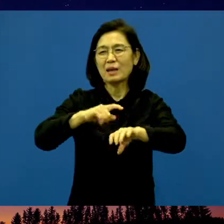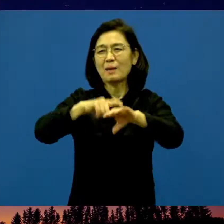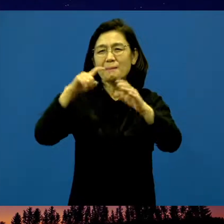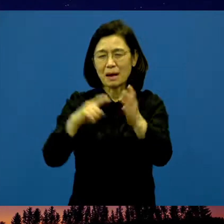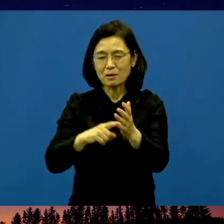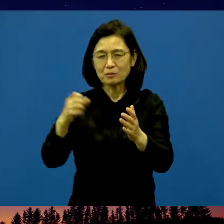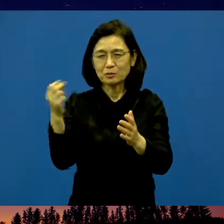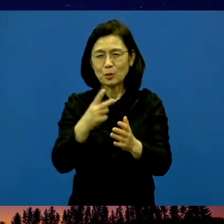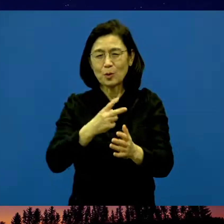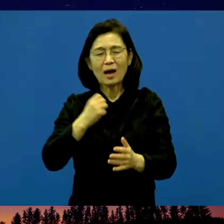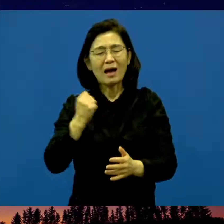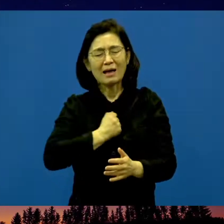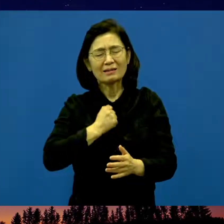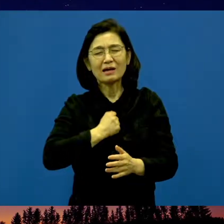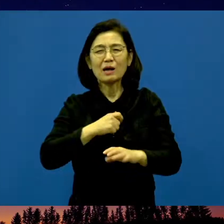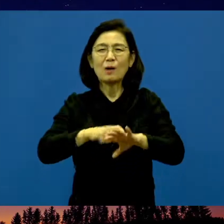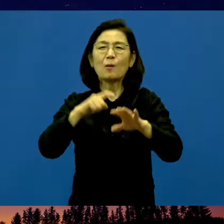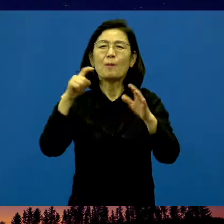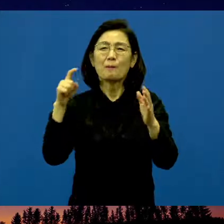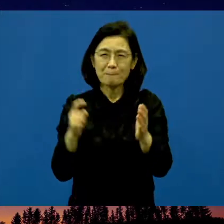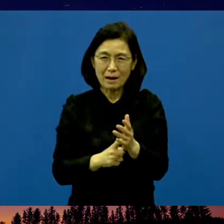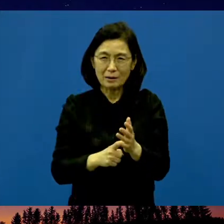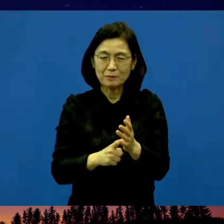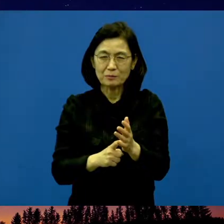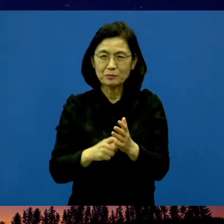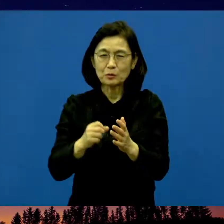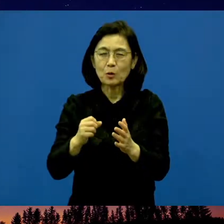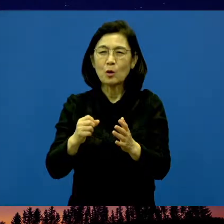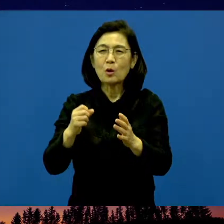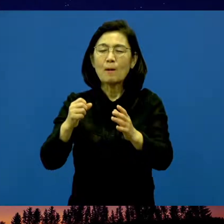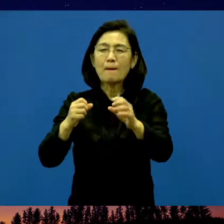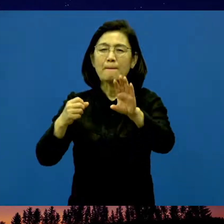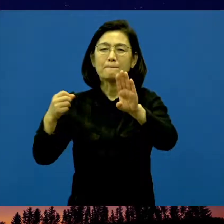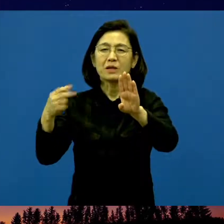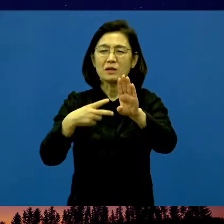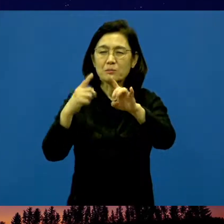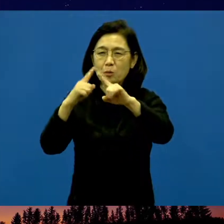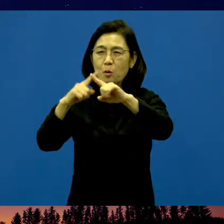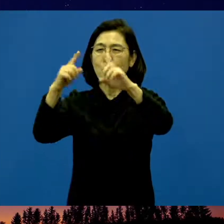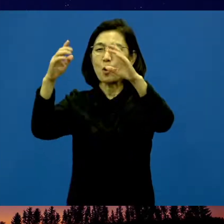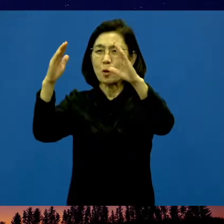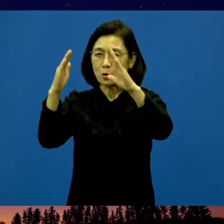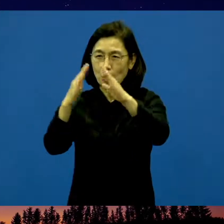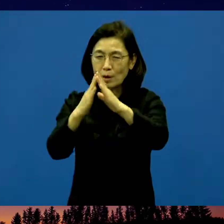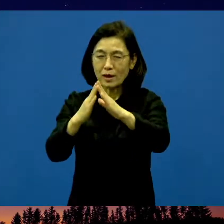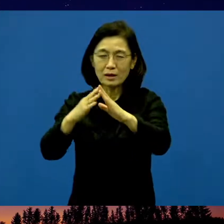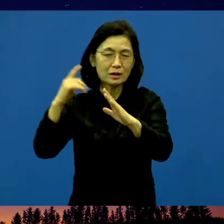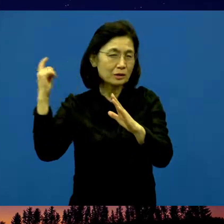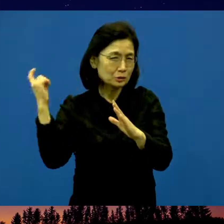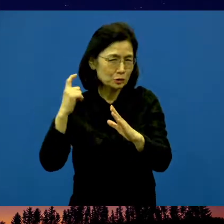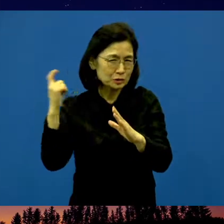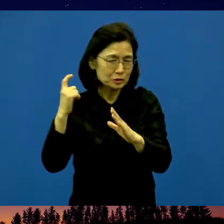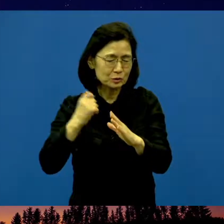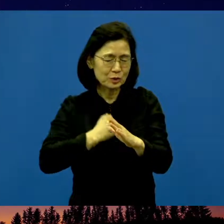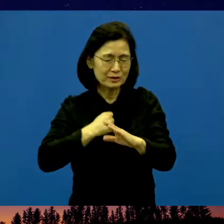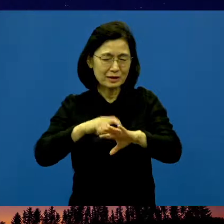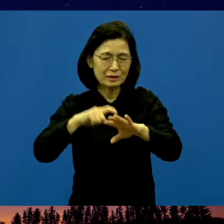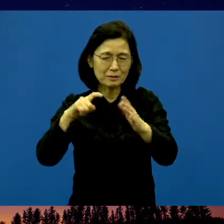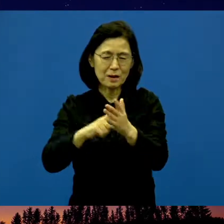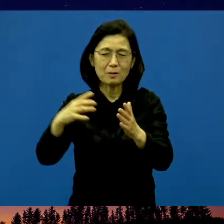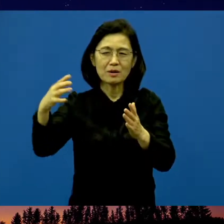안타까움 빌립보에서 들려오는 소식들을 들으면서 그 안타까운 마음을 가지고 이 편지를 쓰고 있습니다.